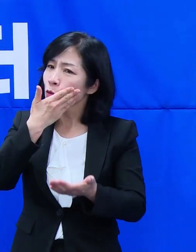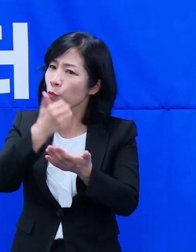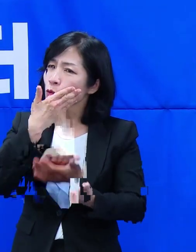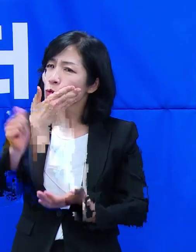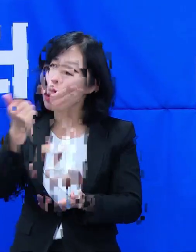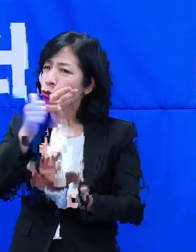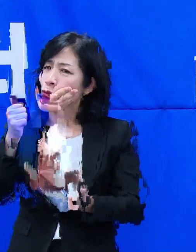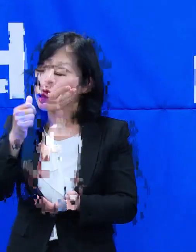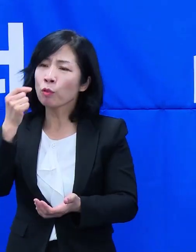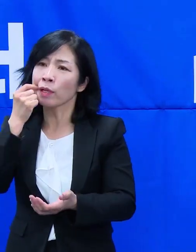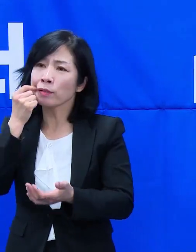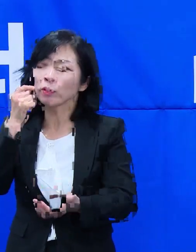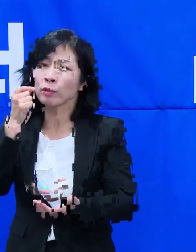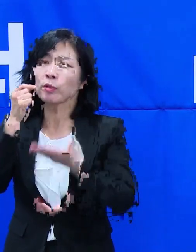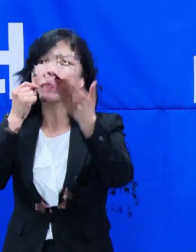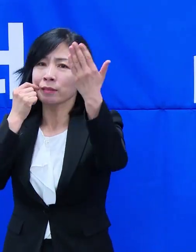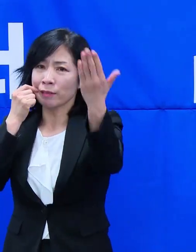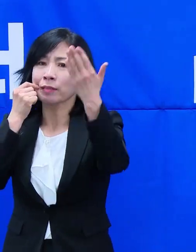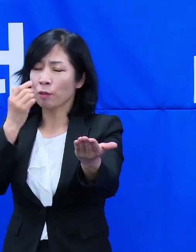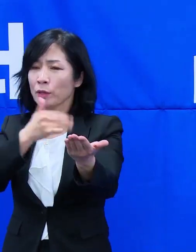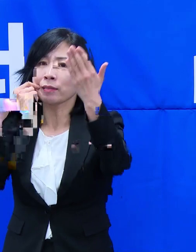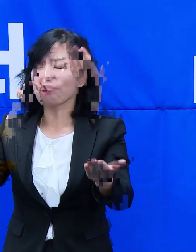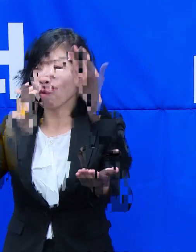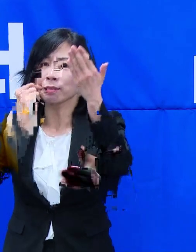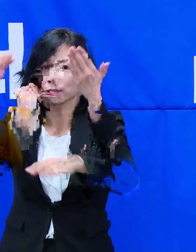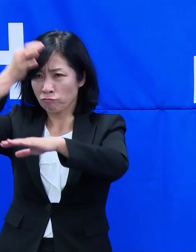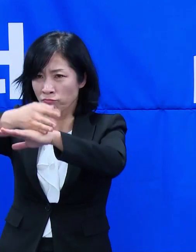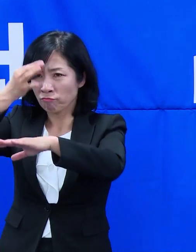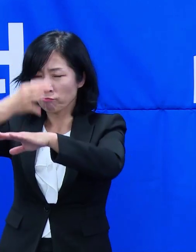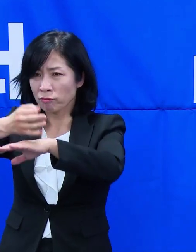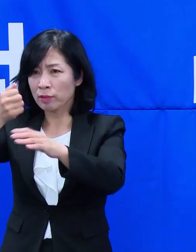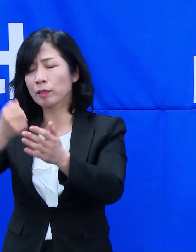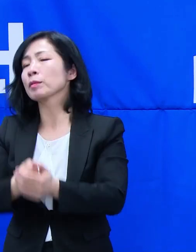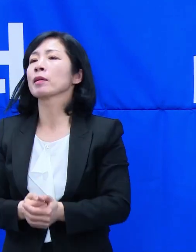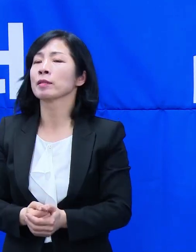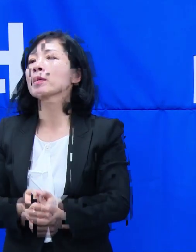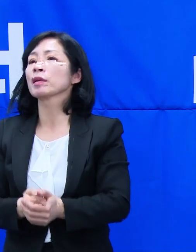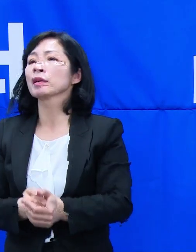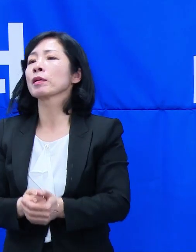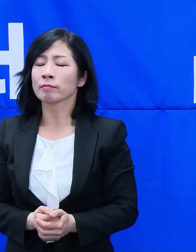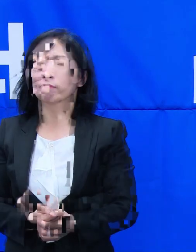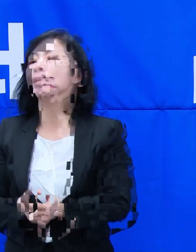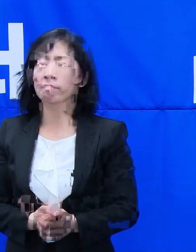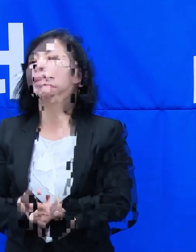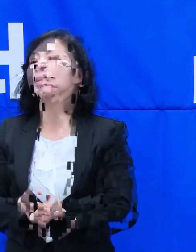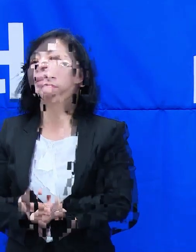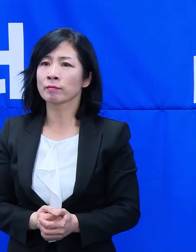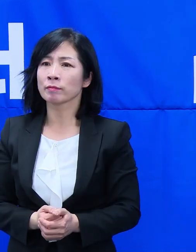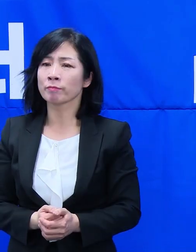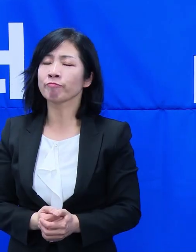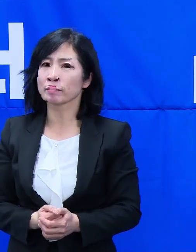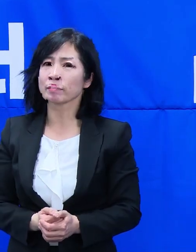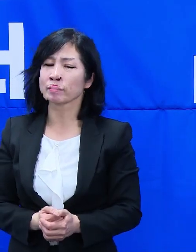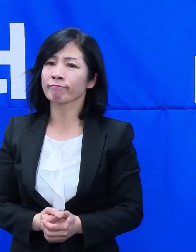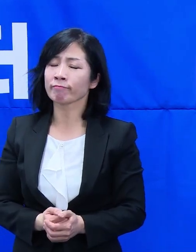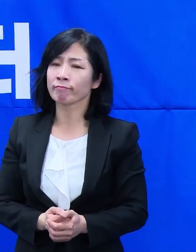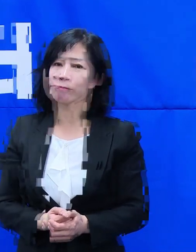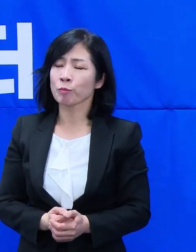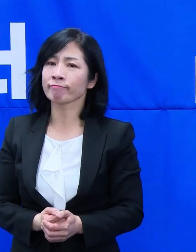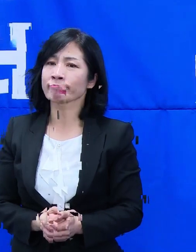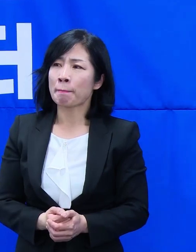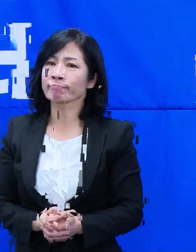그분에게는 정말 예 너무 큰 결례가 돼서 아까 말씀 주셨던 것처럼 예 그렇게 했습니다.